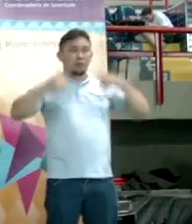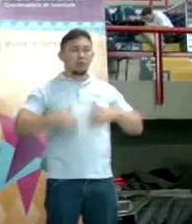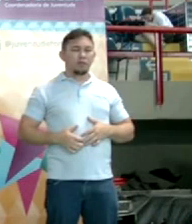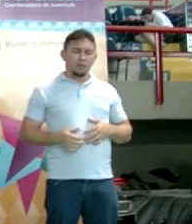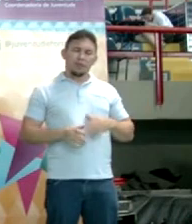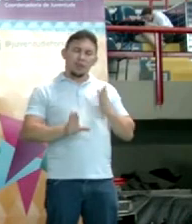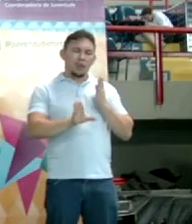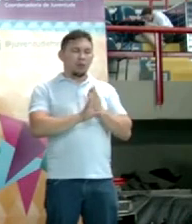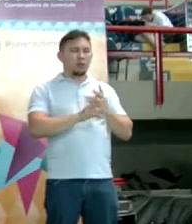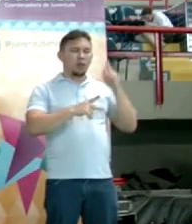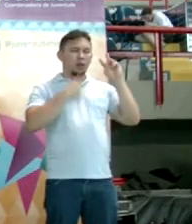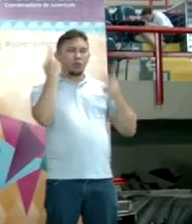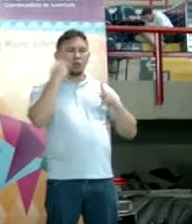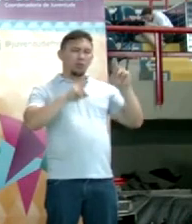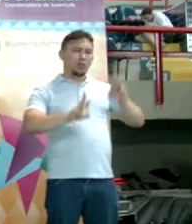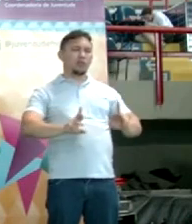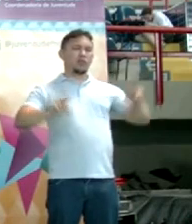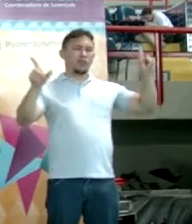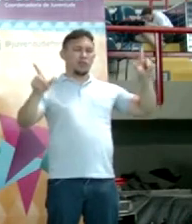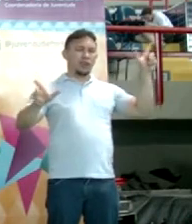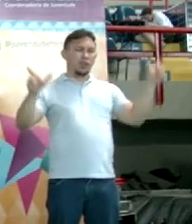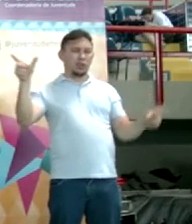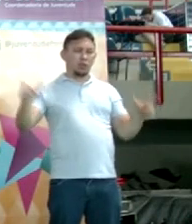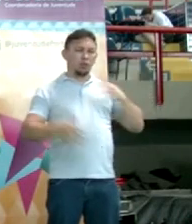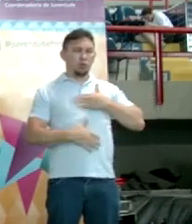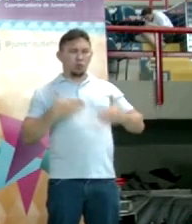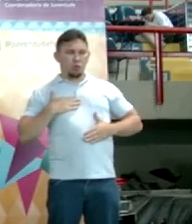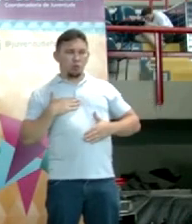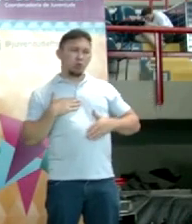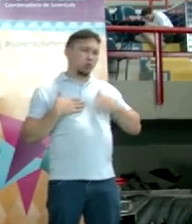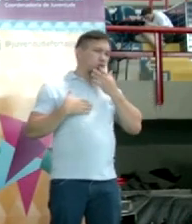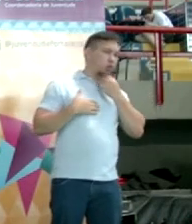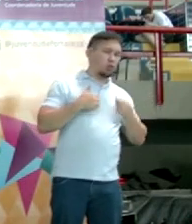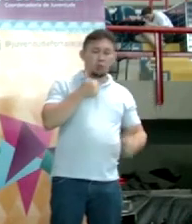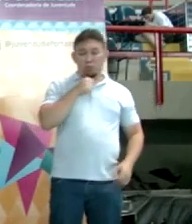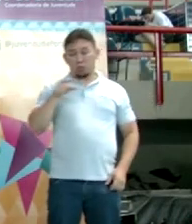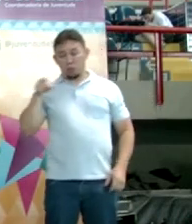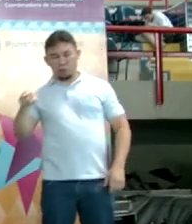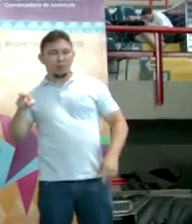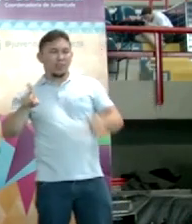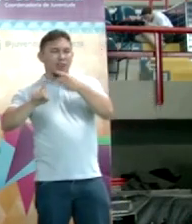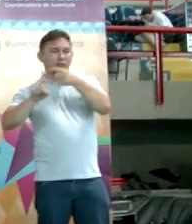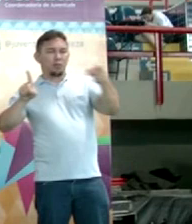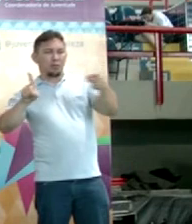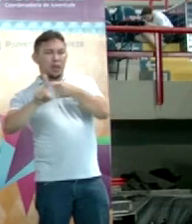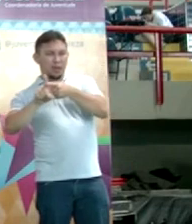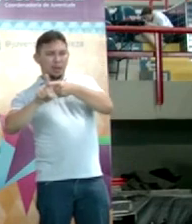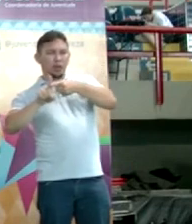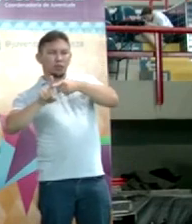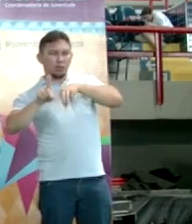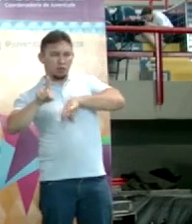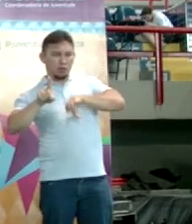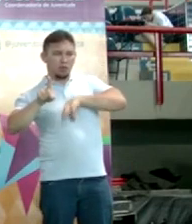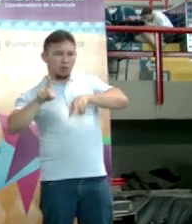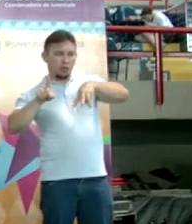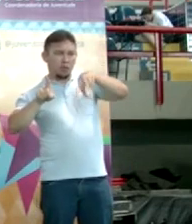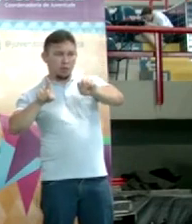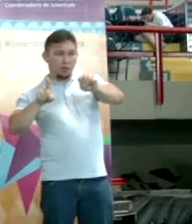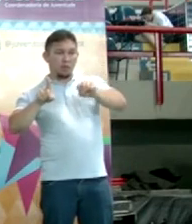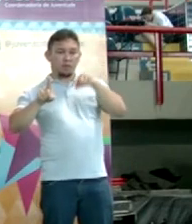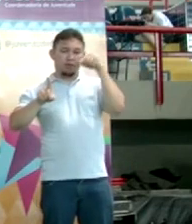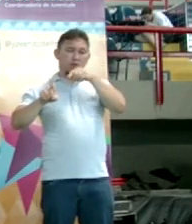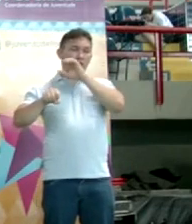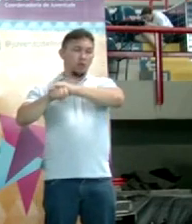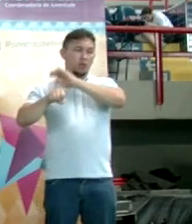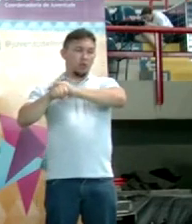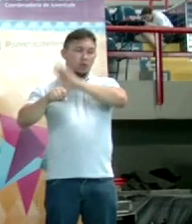vai gerar essa situação. Então, por exemplo, no ciclo menstrual, existe um período que o